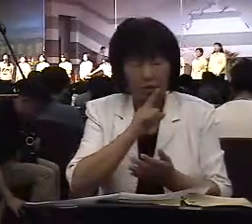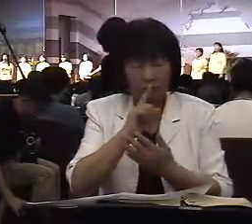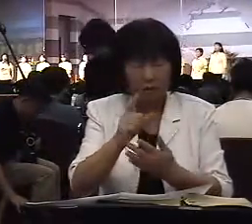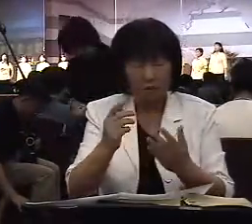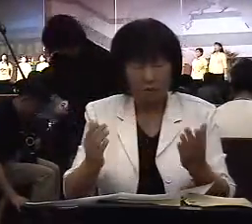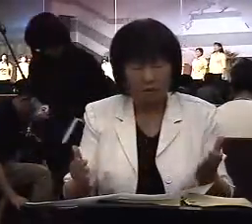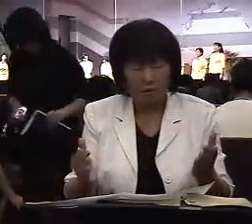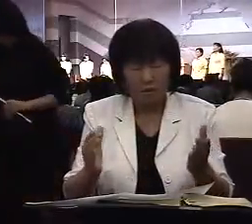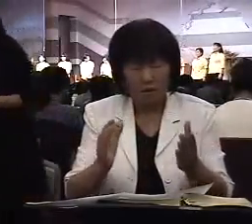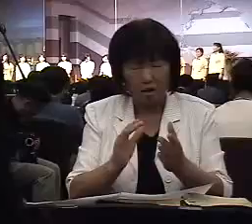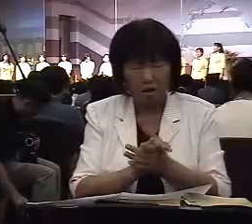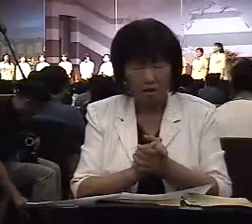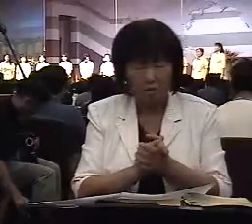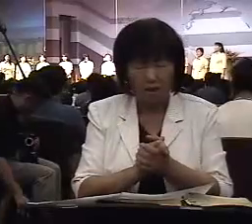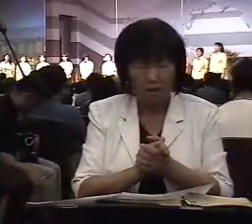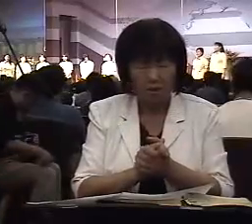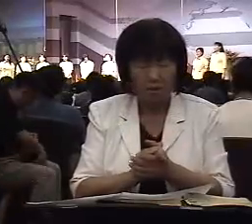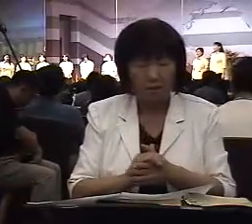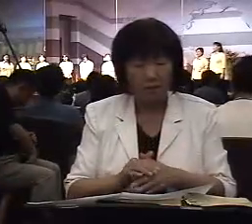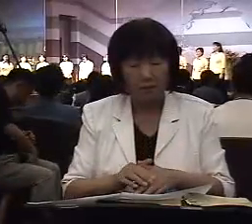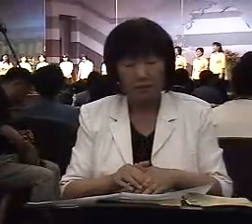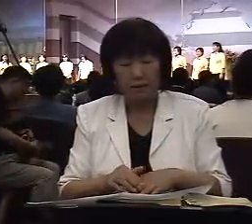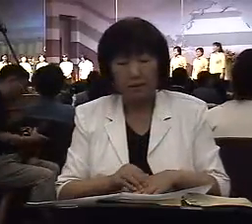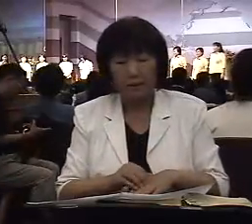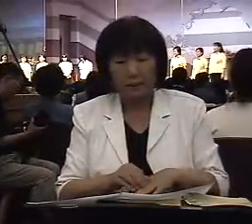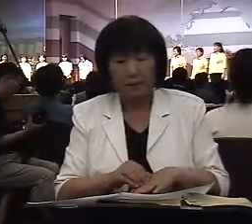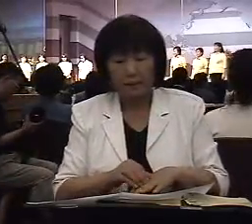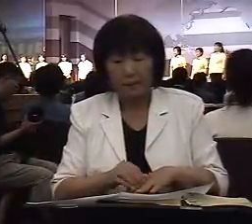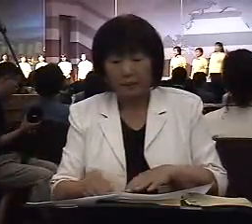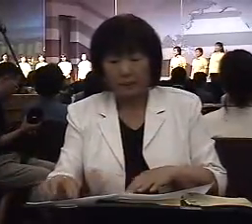예수님의 이름으로 기도합니다.